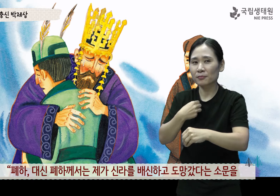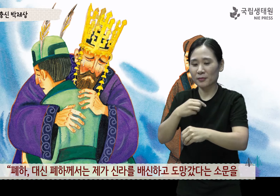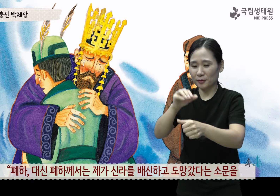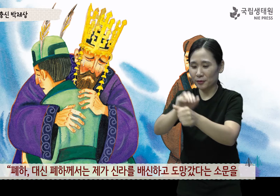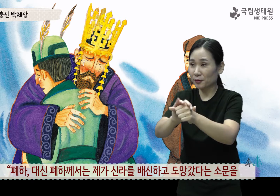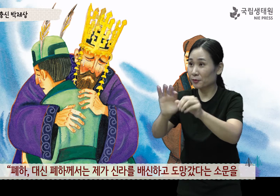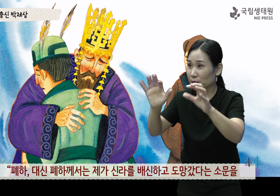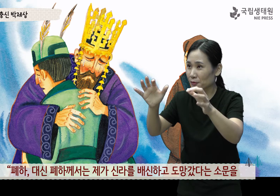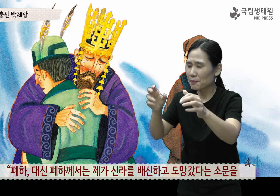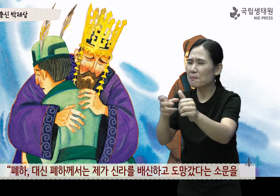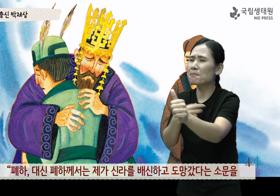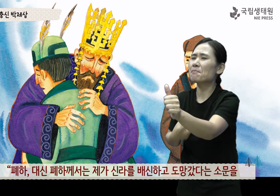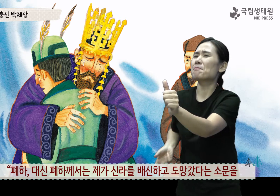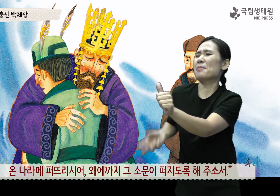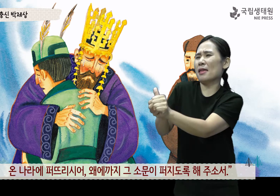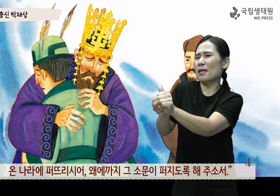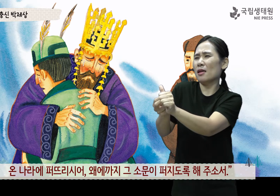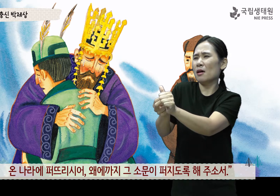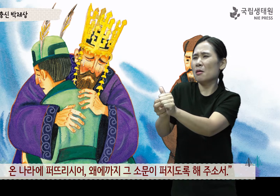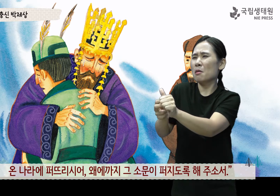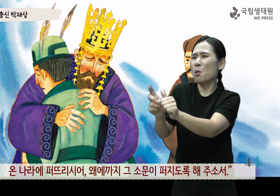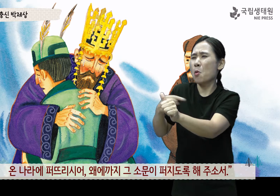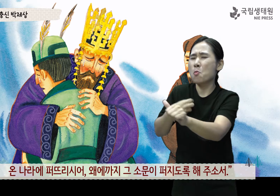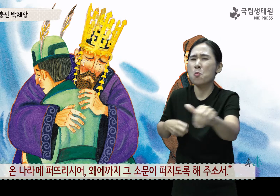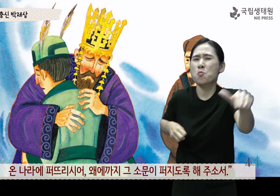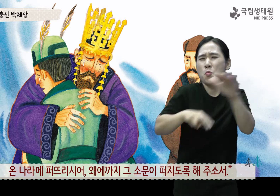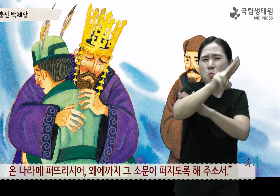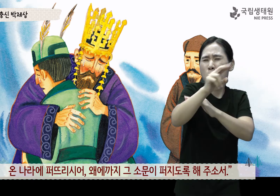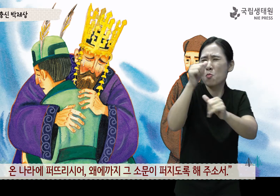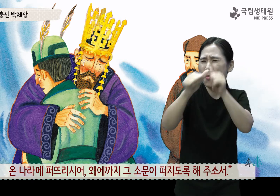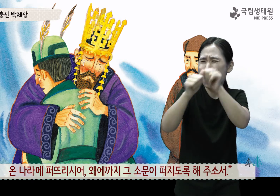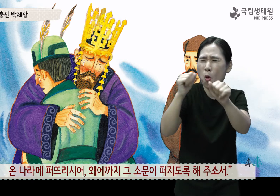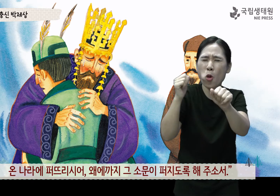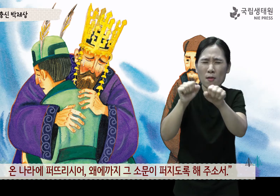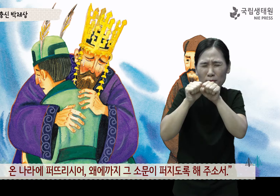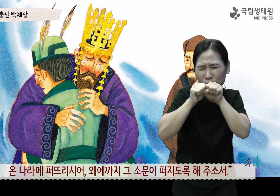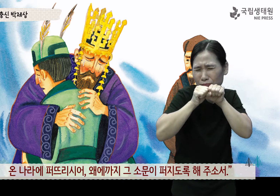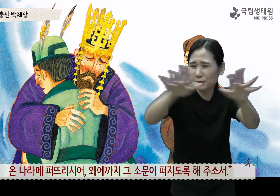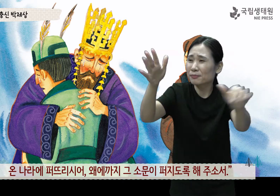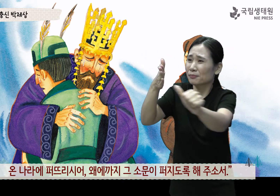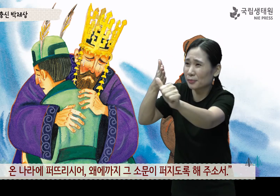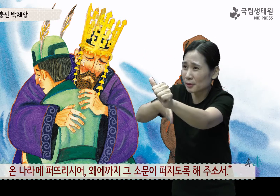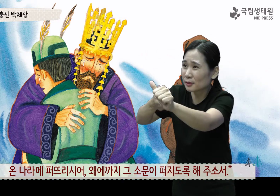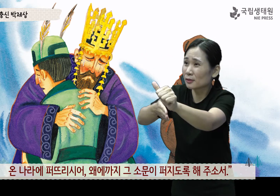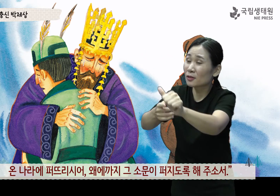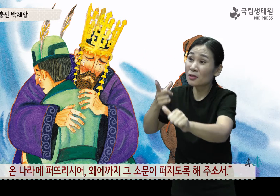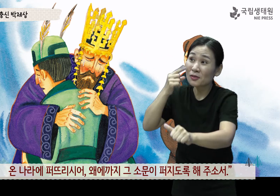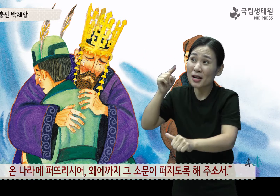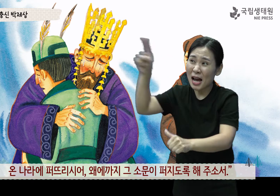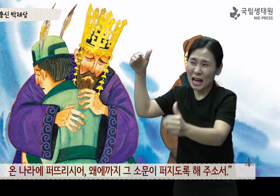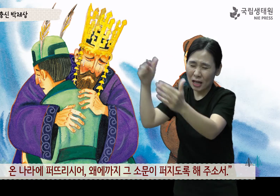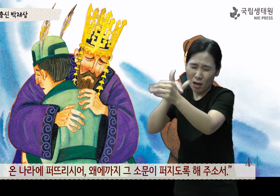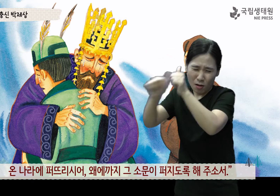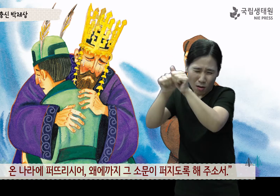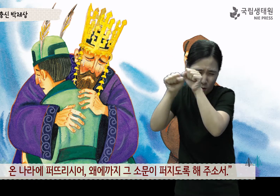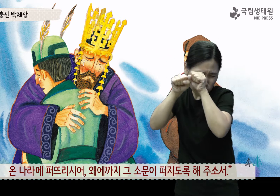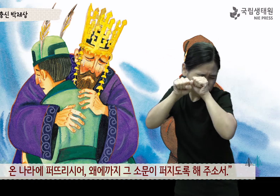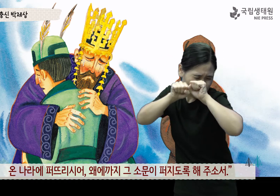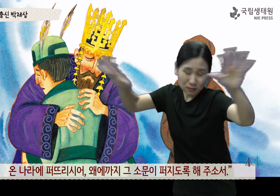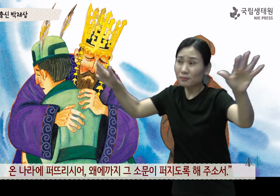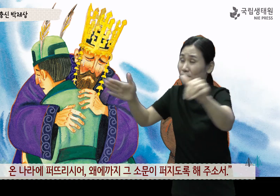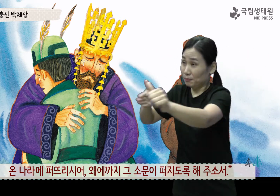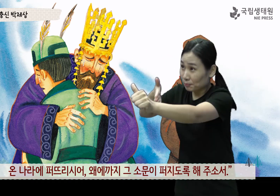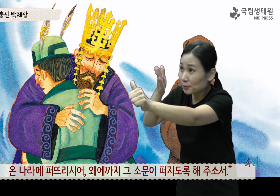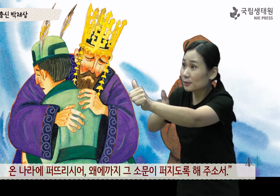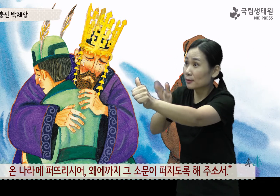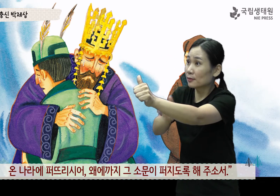배신하고 도망갔다는 소문을 온 나라에 퍼뜨리시어. 외에까지 그 소문이 퍼지도록 해주소서.